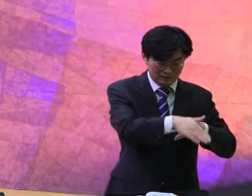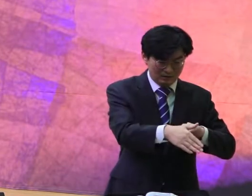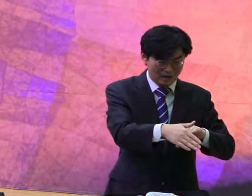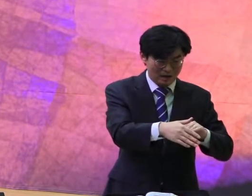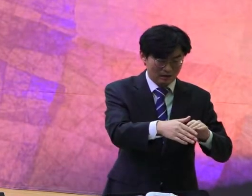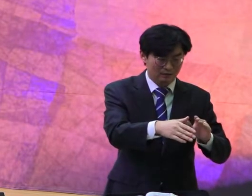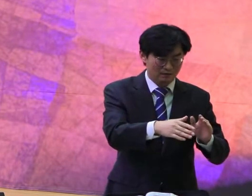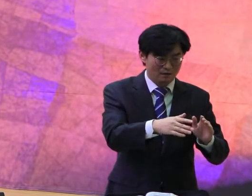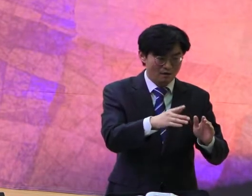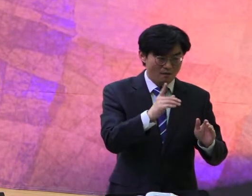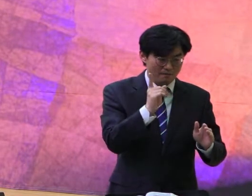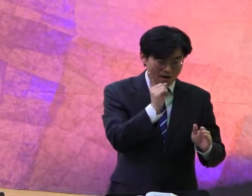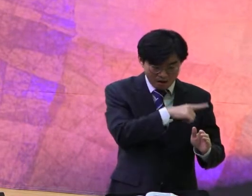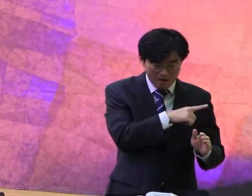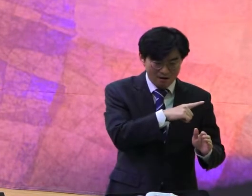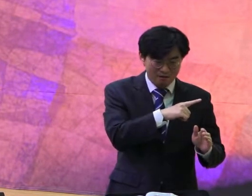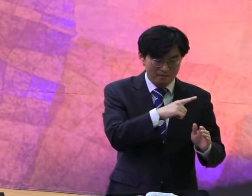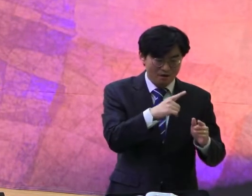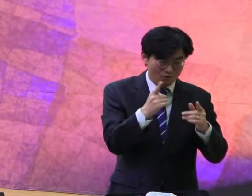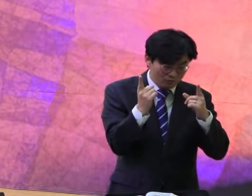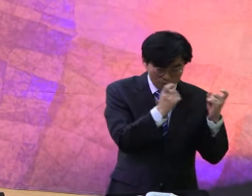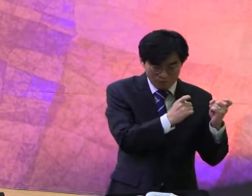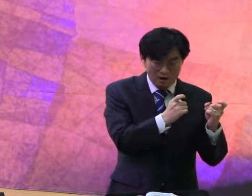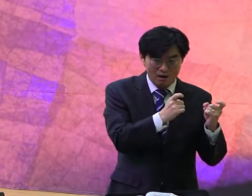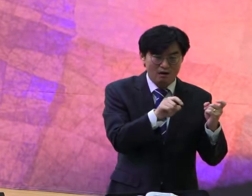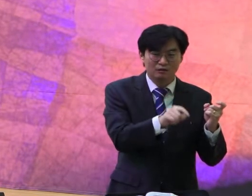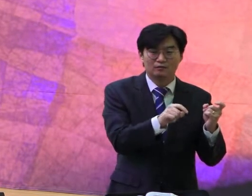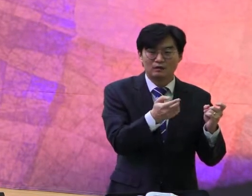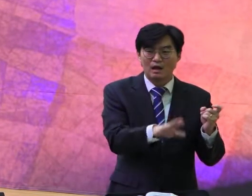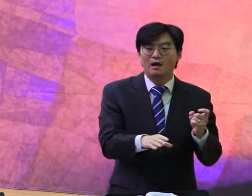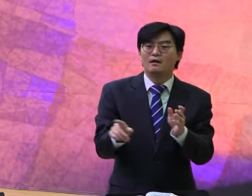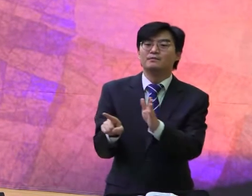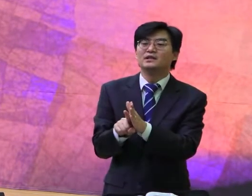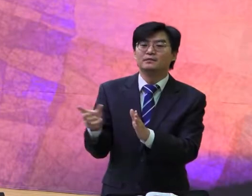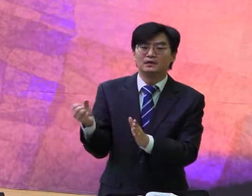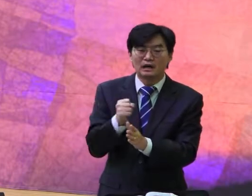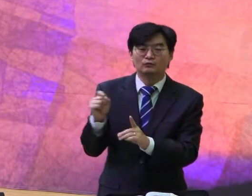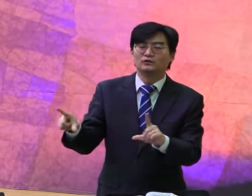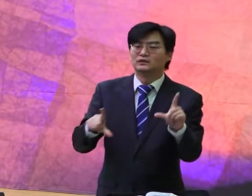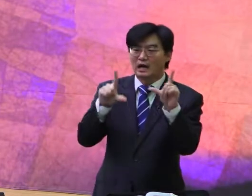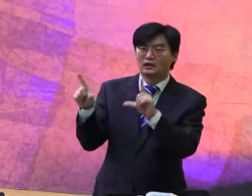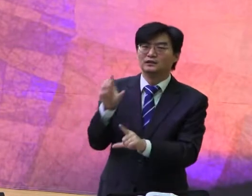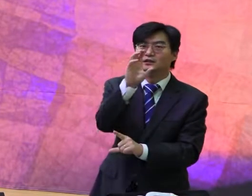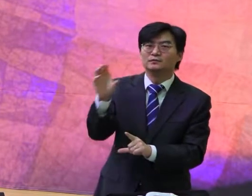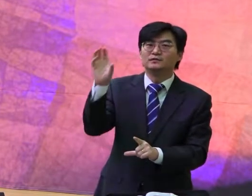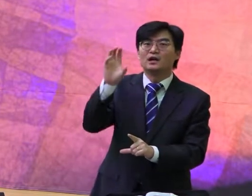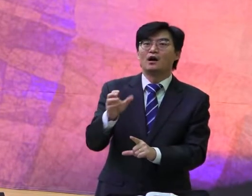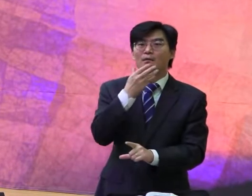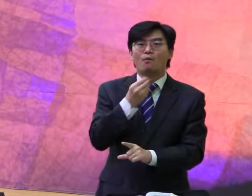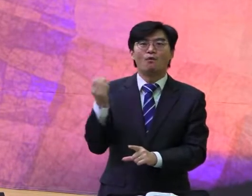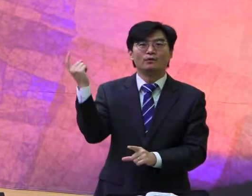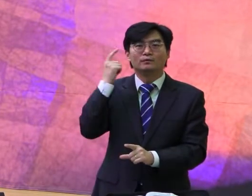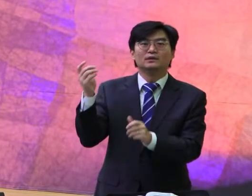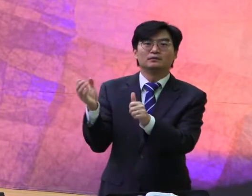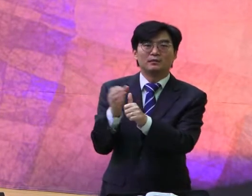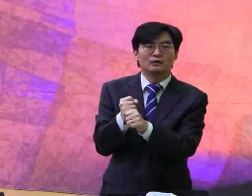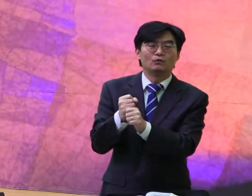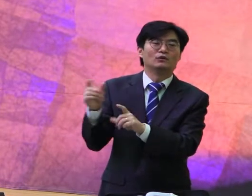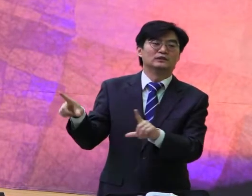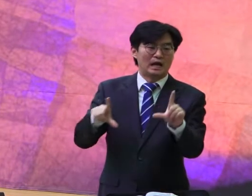그것을 영유하는데 그 정말 영유할 수 있는 것은 복음을 가지고 있을 때 십자가의 복음을 붙들고 있을 때에 그 영유하는